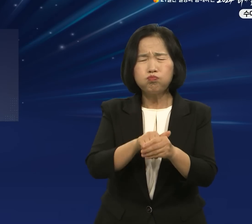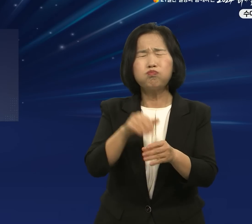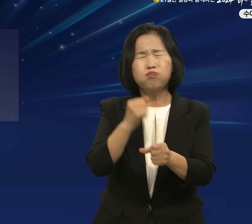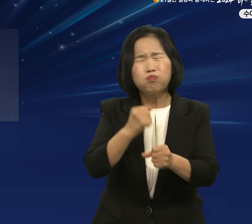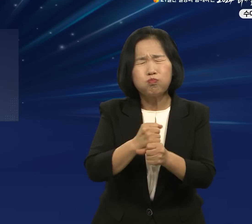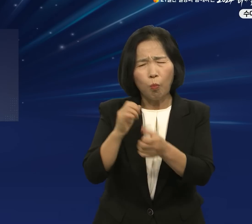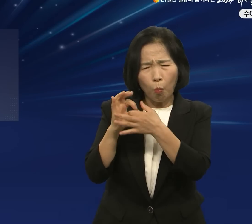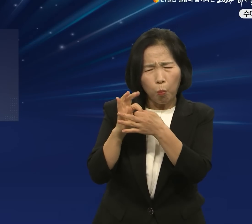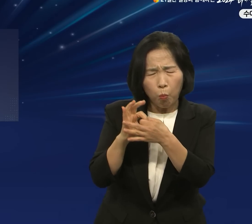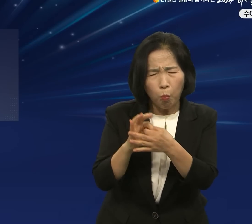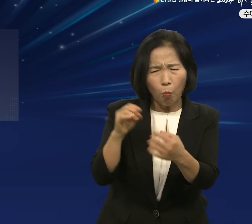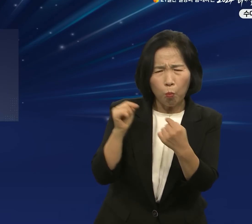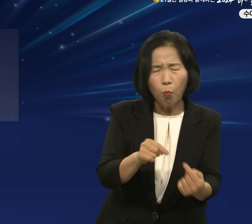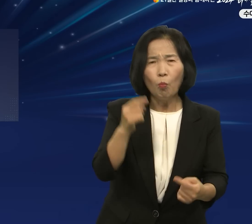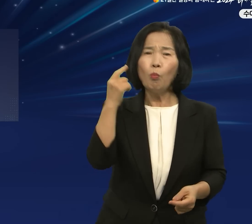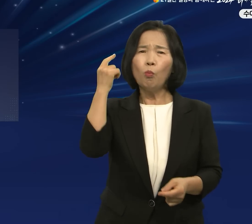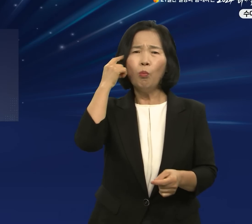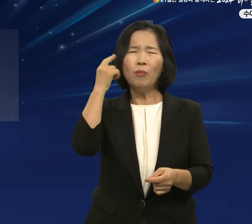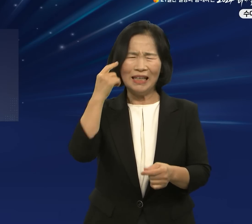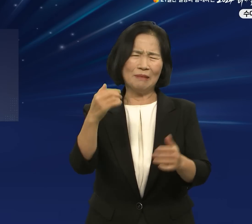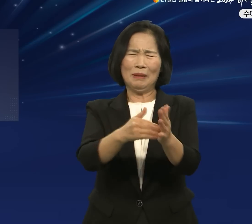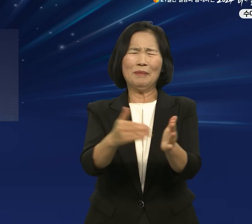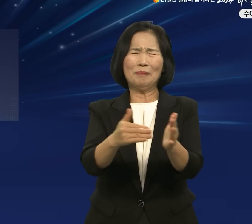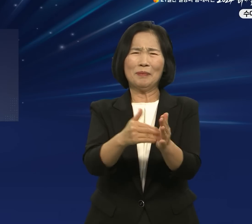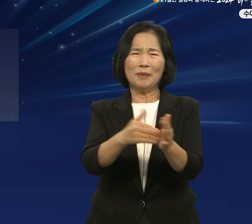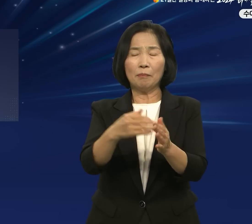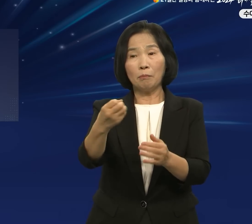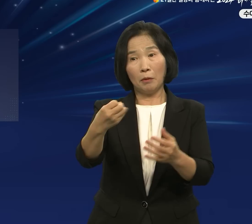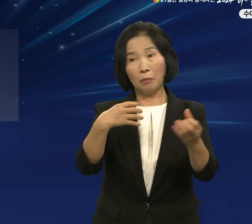그만두라고 하는 분들이 계십니다.